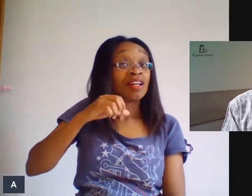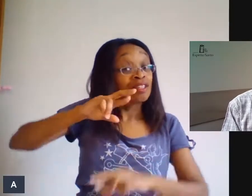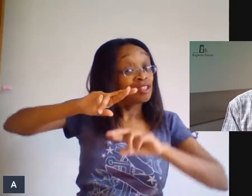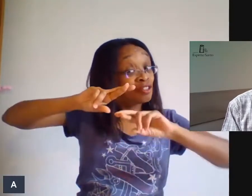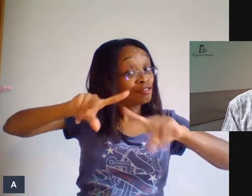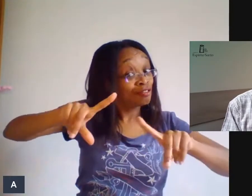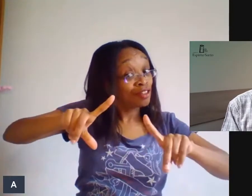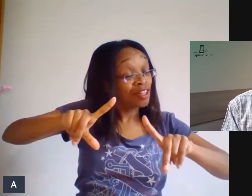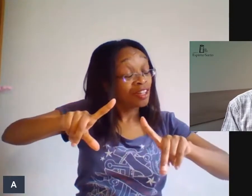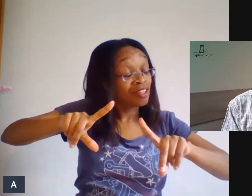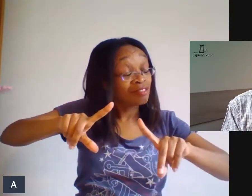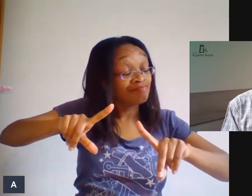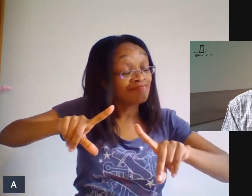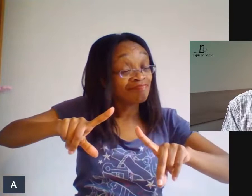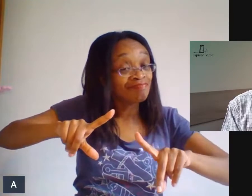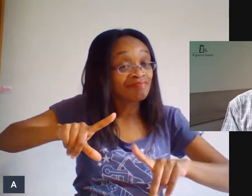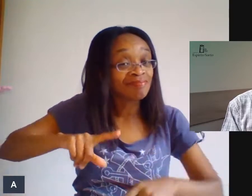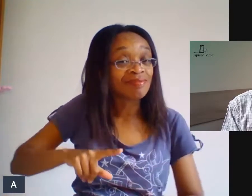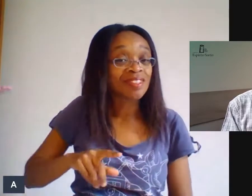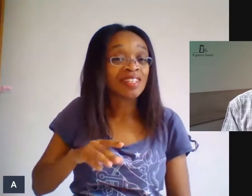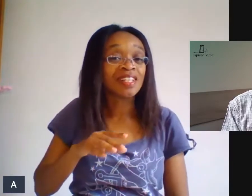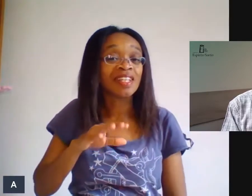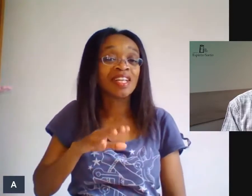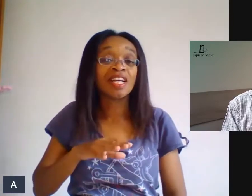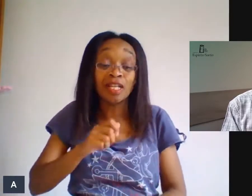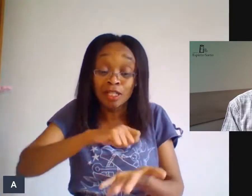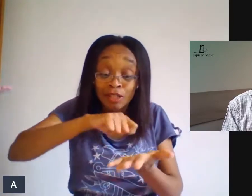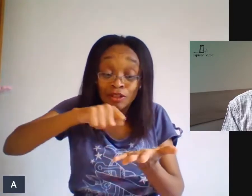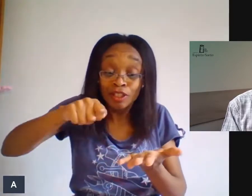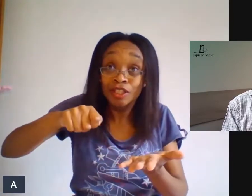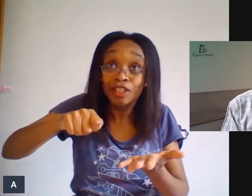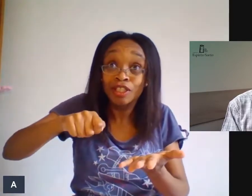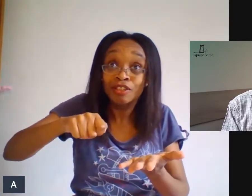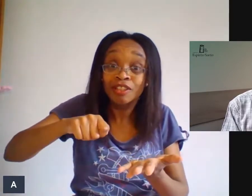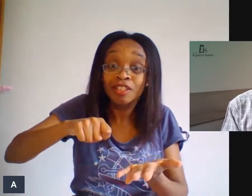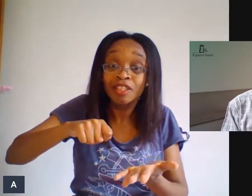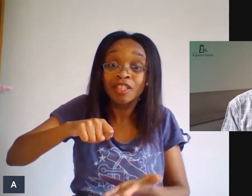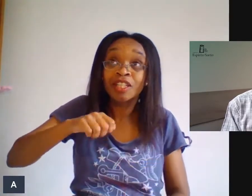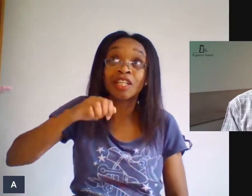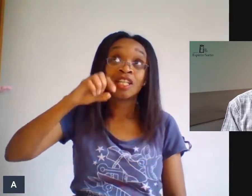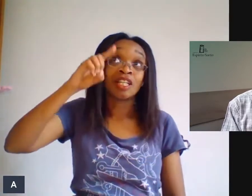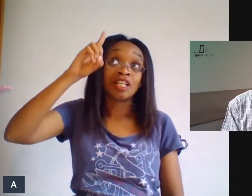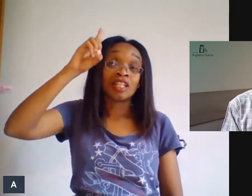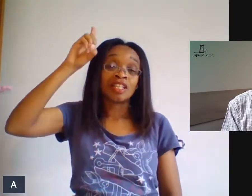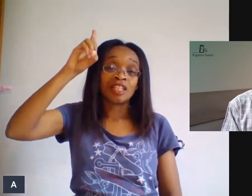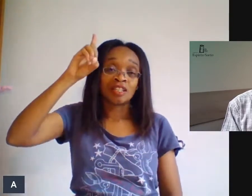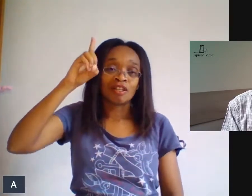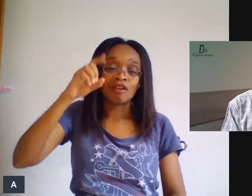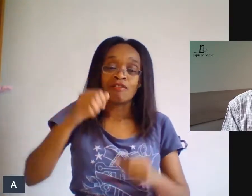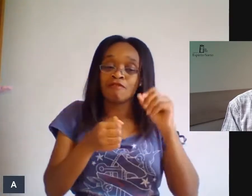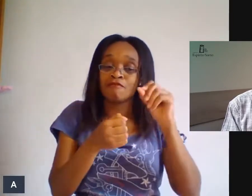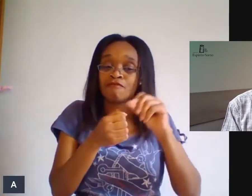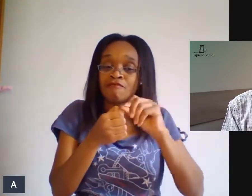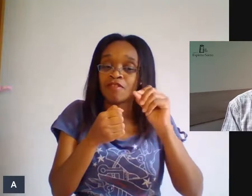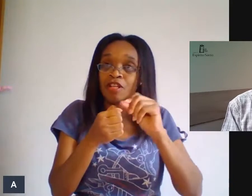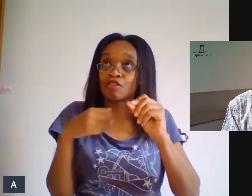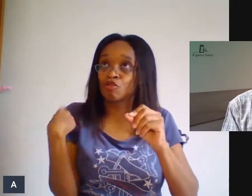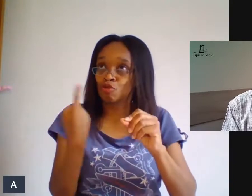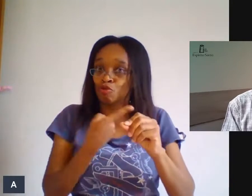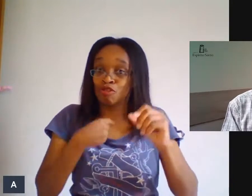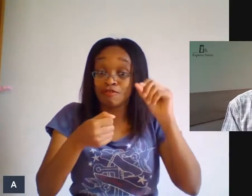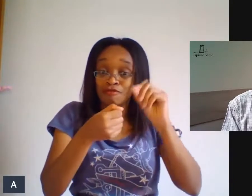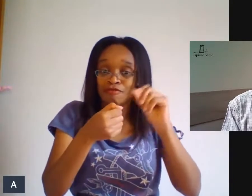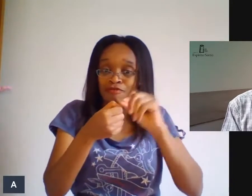ele criou. Então, o escritor sagrado começa dizendo o seguinte: façamos o homem,